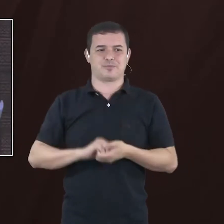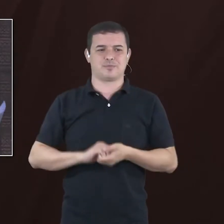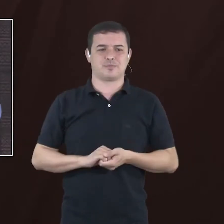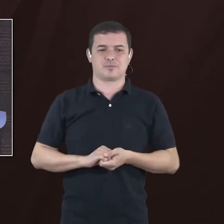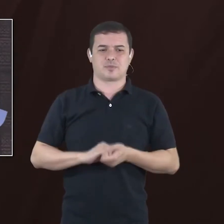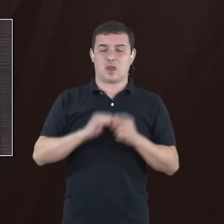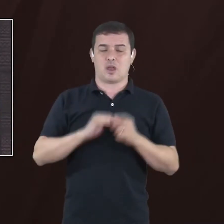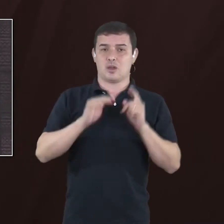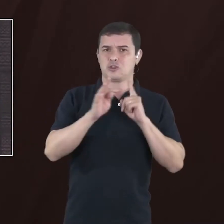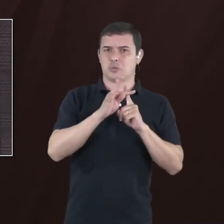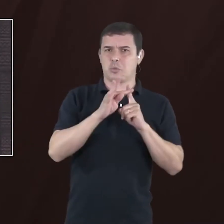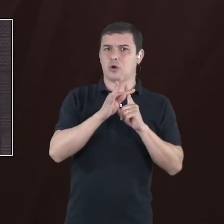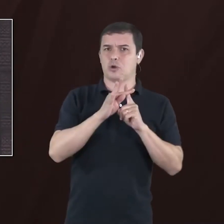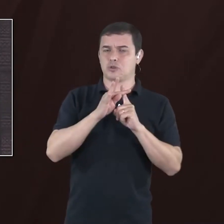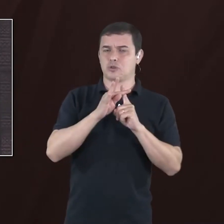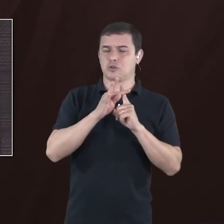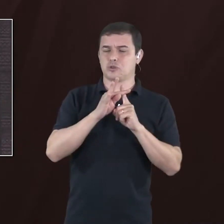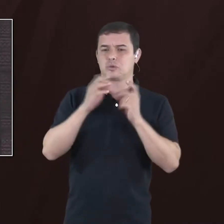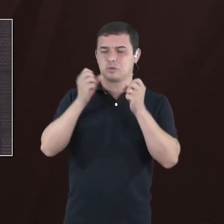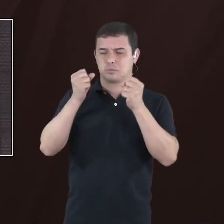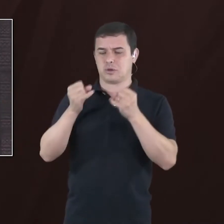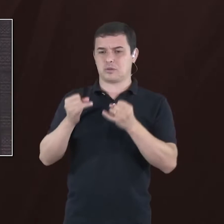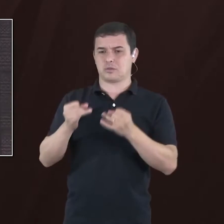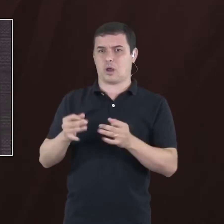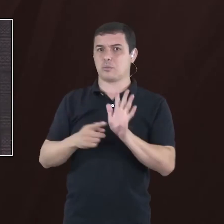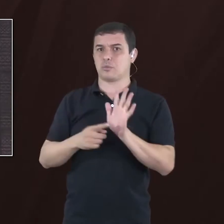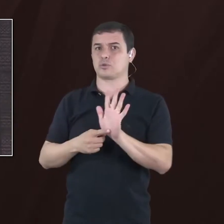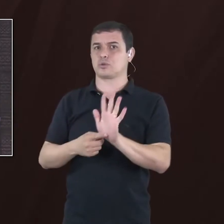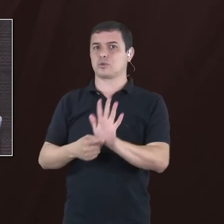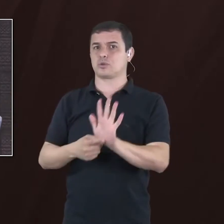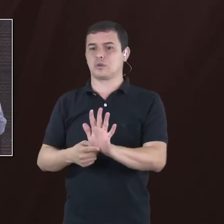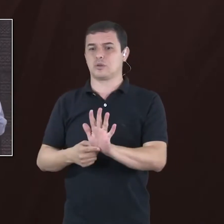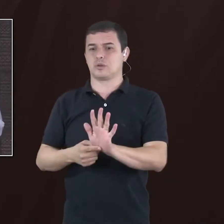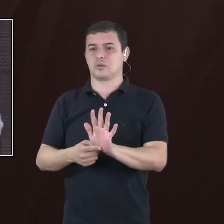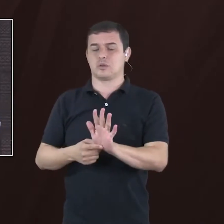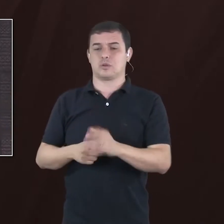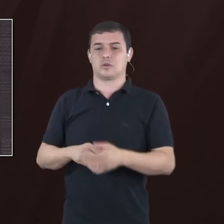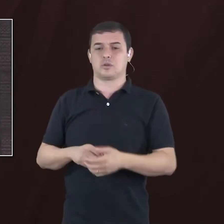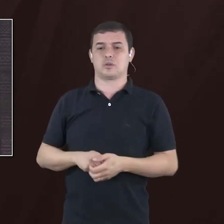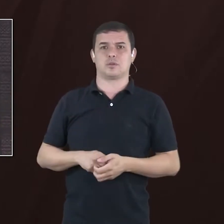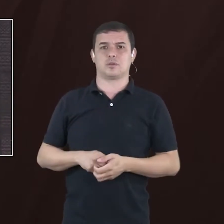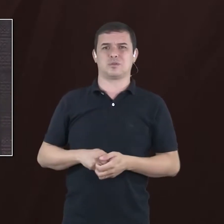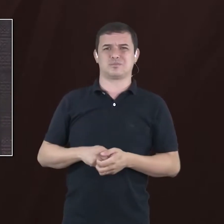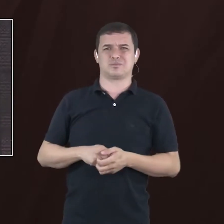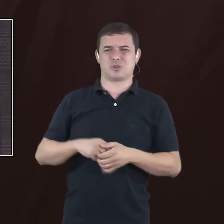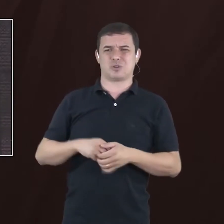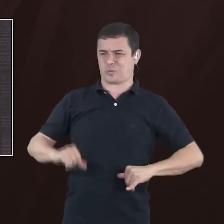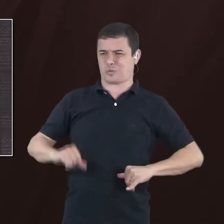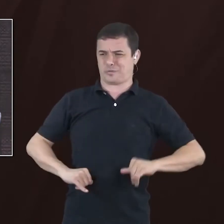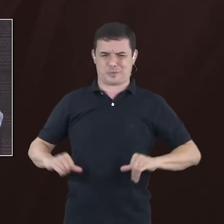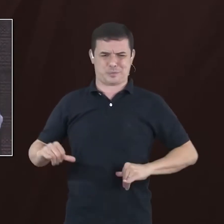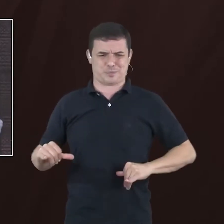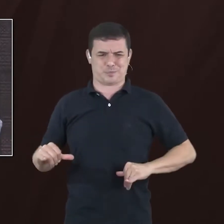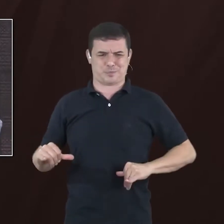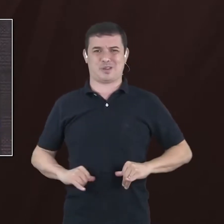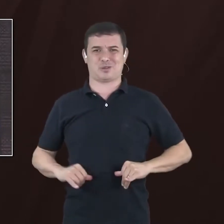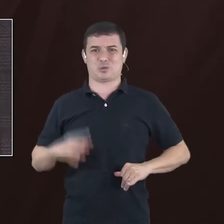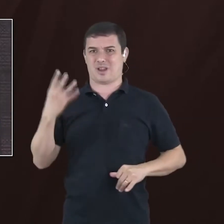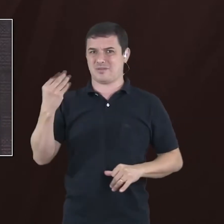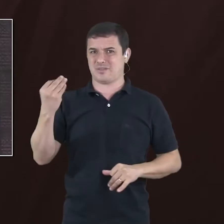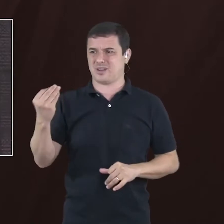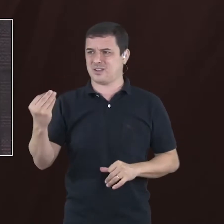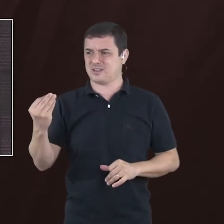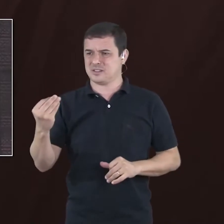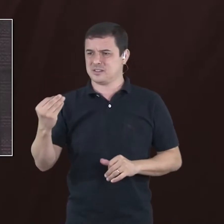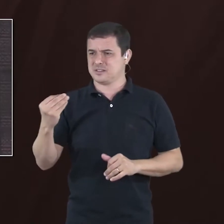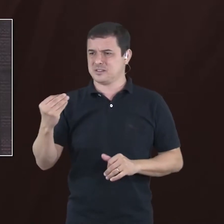Timóteo, vocês viram, né, eu mostrei na Galácia quanta luta, quanta perseguição, não é isso?